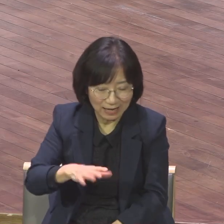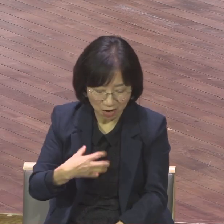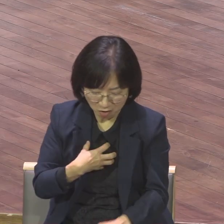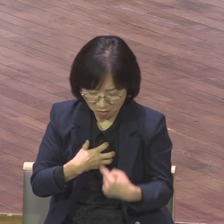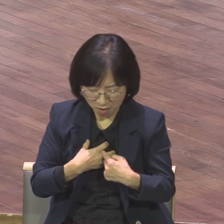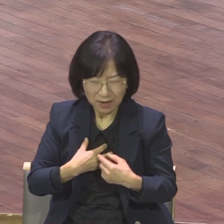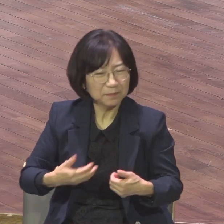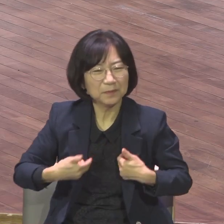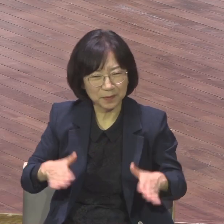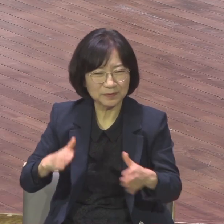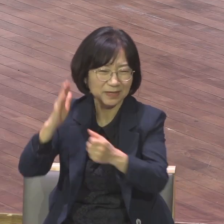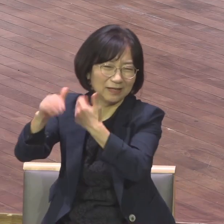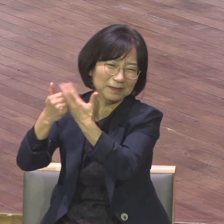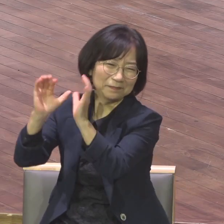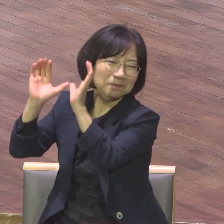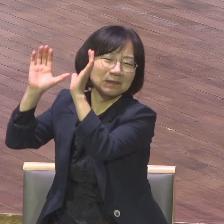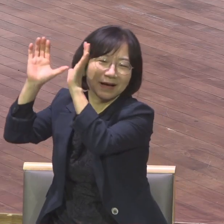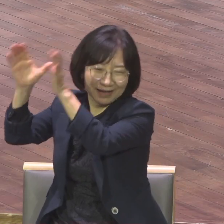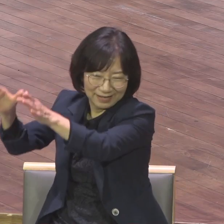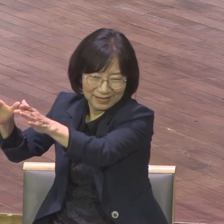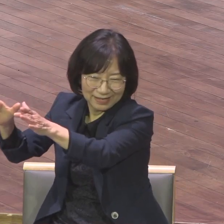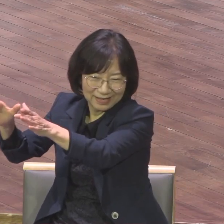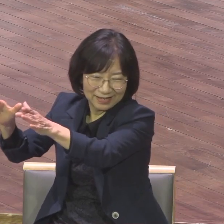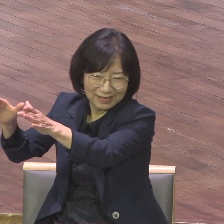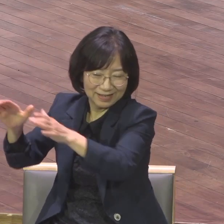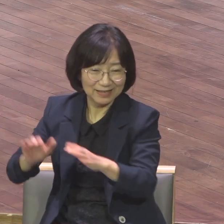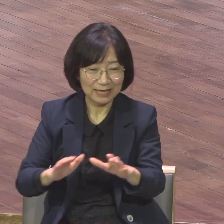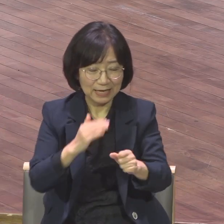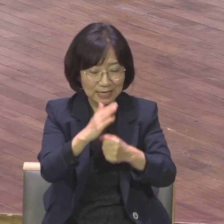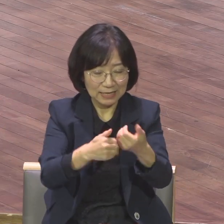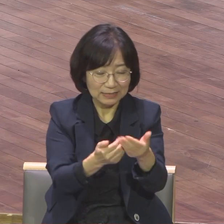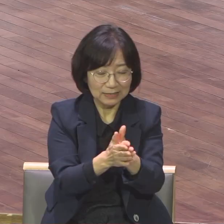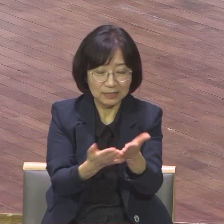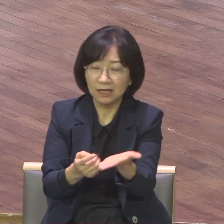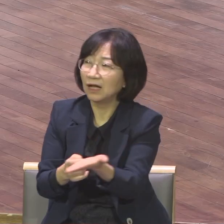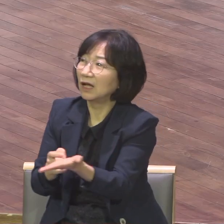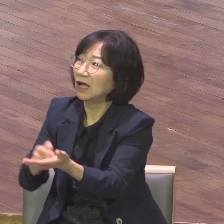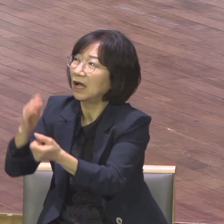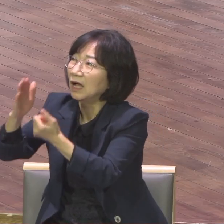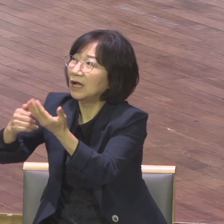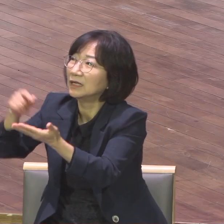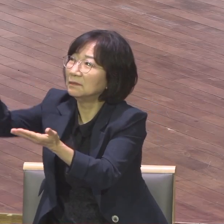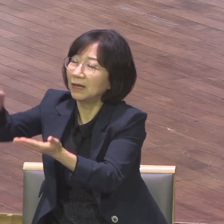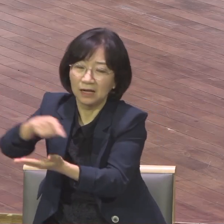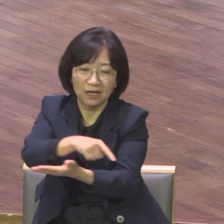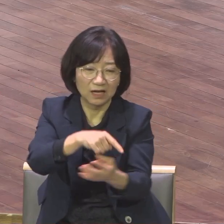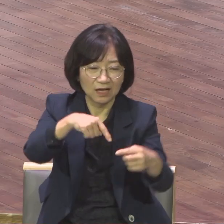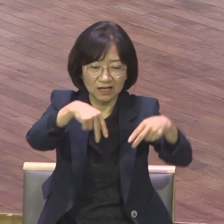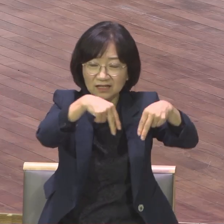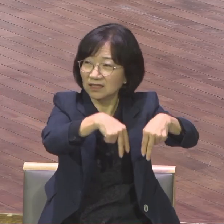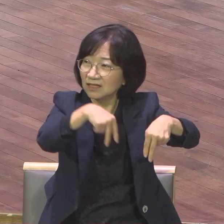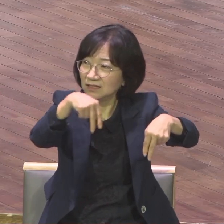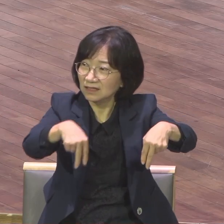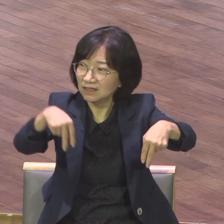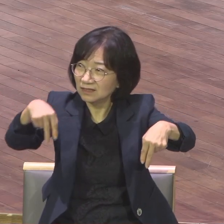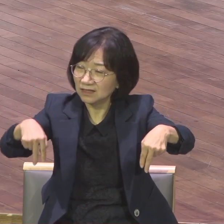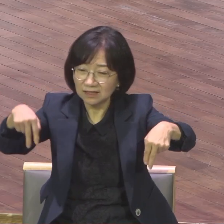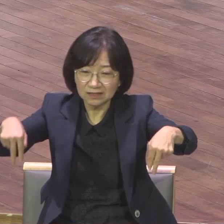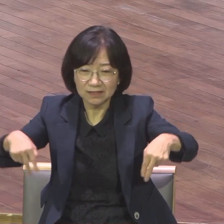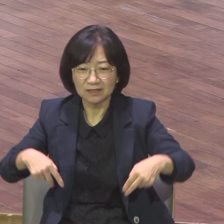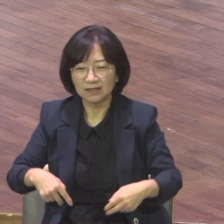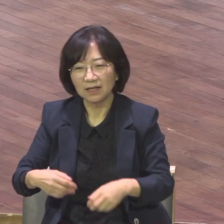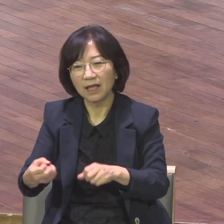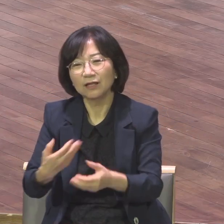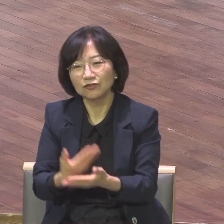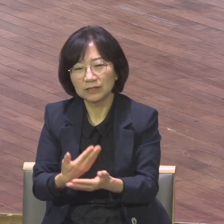하나님께 맡기시 바랍니다. 성경에 근거해서 하나님 이런 분을 대통령을 세워주세요. 우리